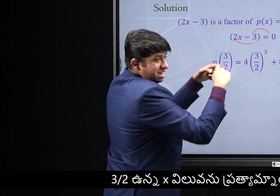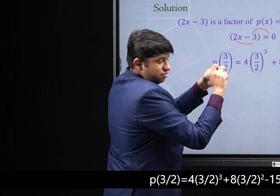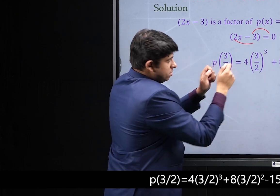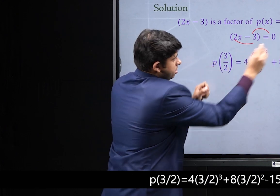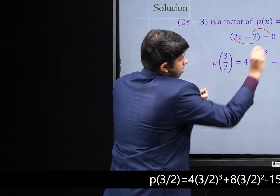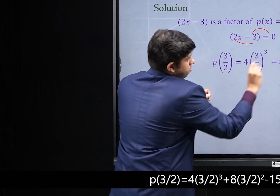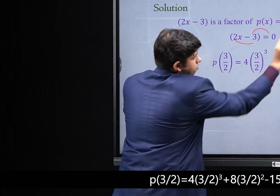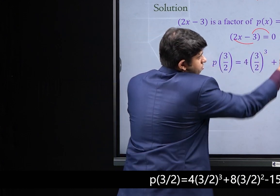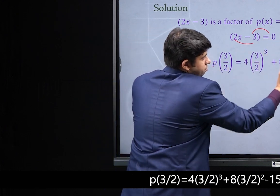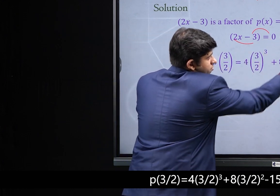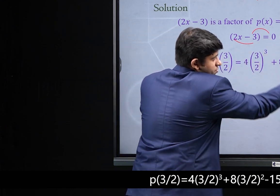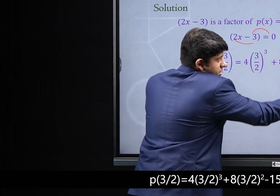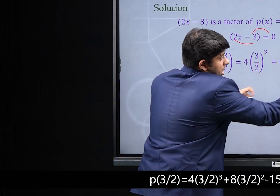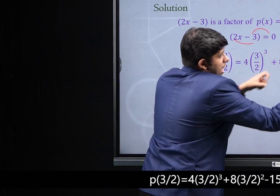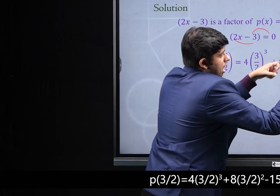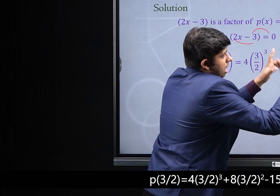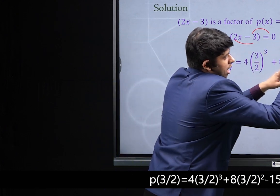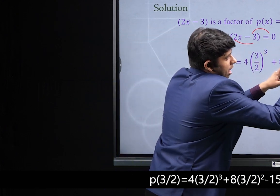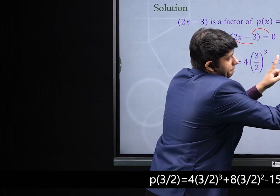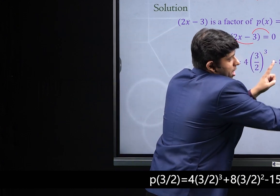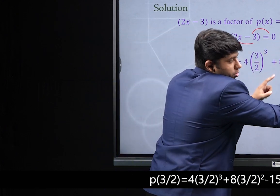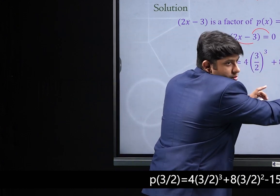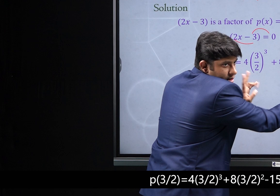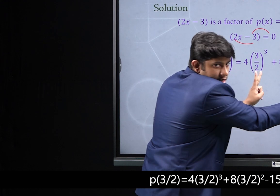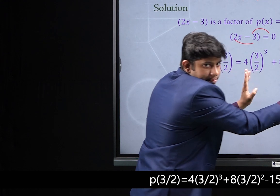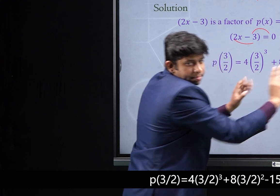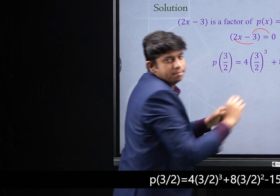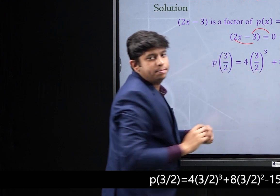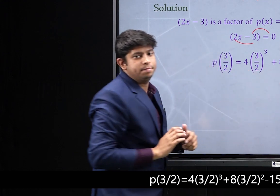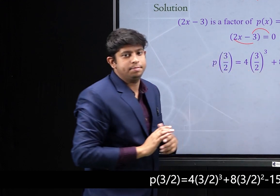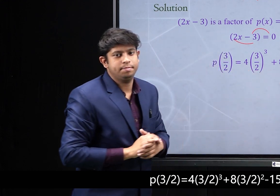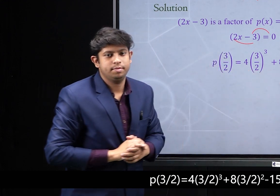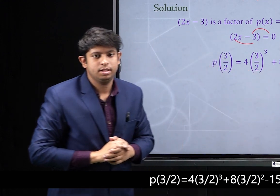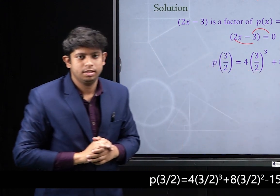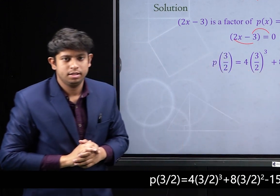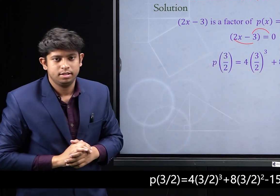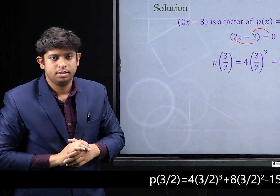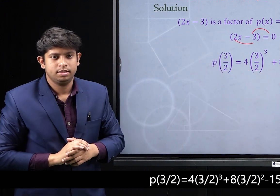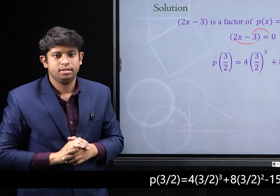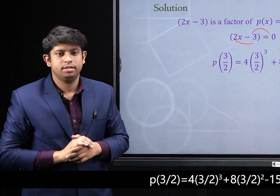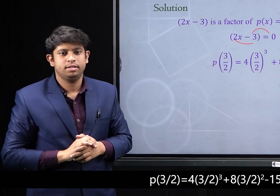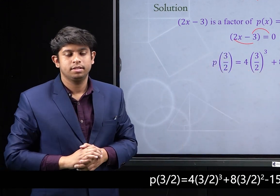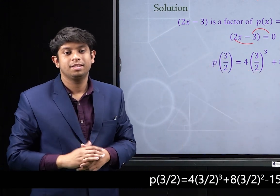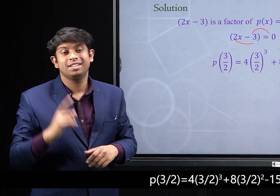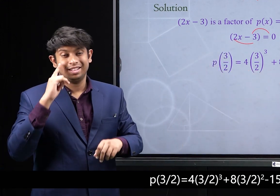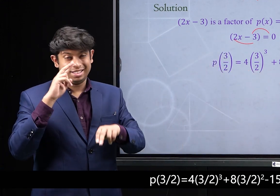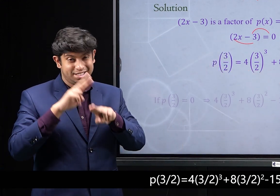p ఇంటూ 3/2 4 ఇంటూ 3/2 హోల్ క్యూబ్ ప్లస్ 8 ఇంటూ 3/2 హోల్ స్క్వేర్ మైనస్ 15